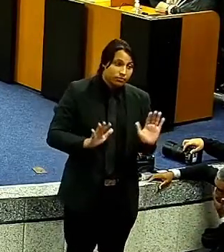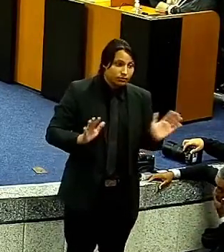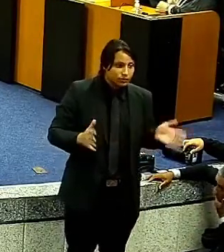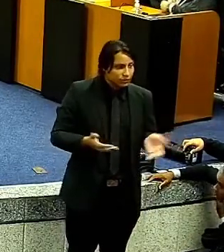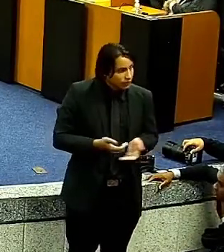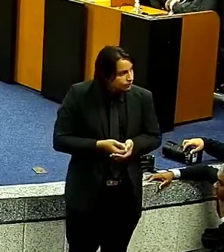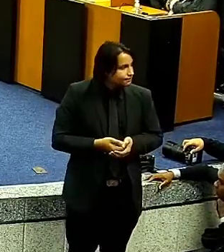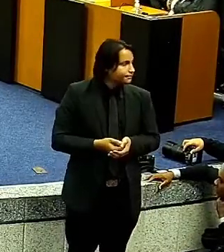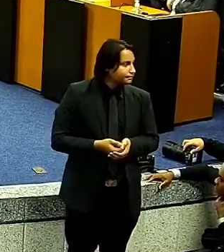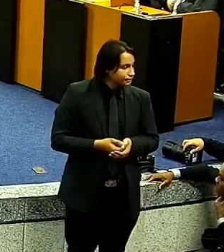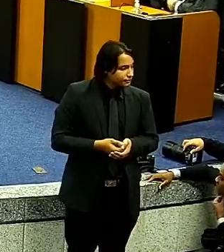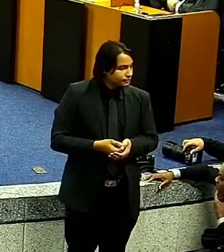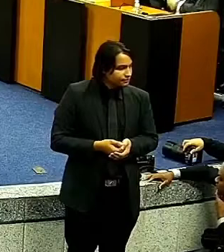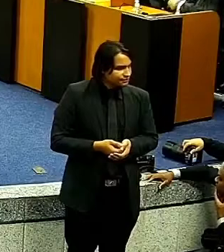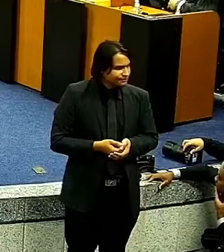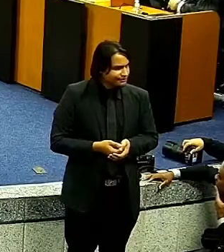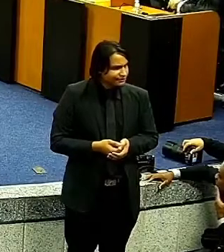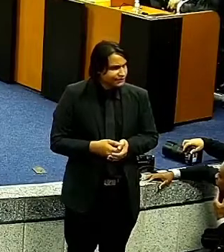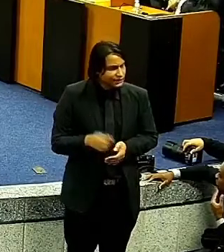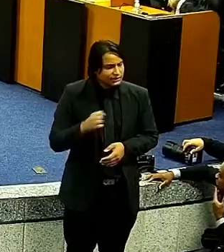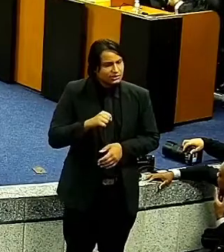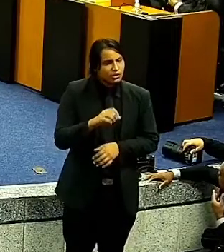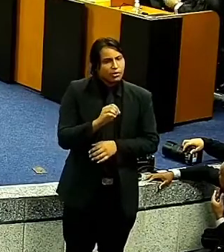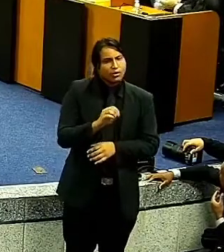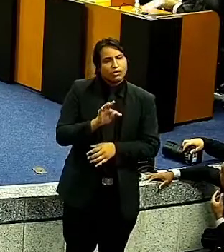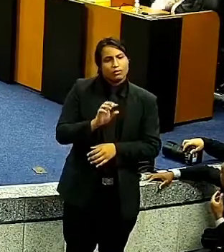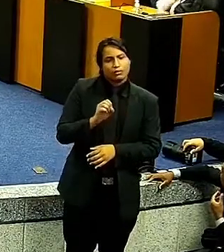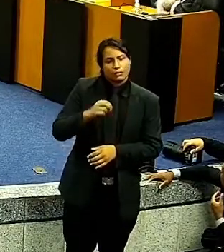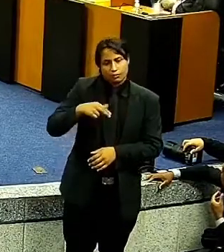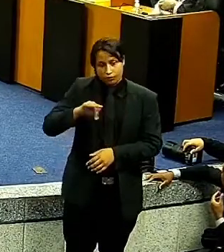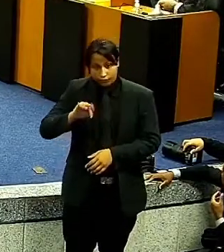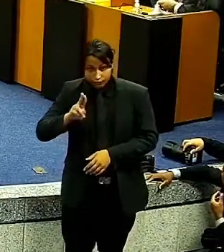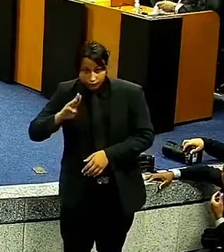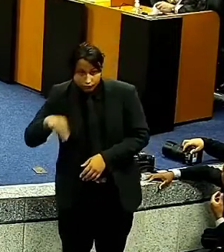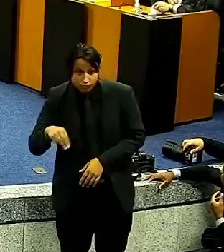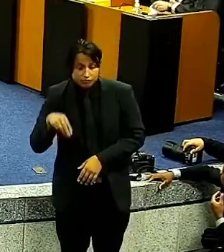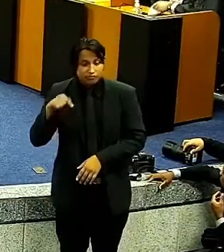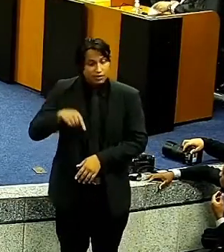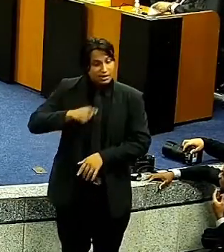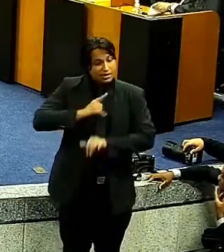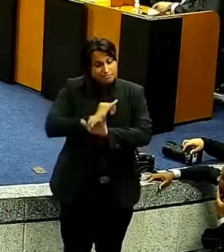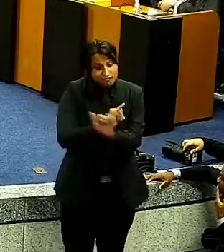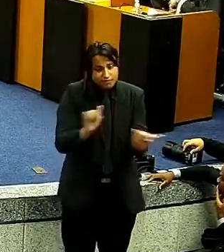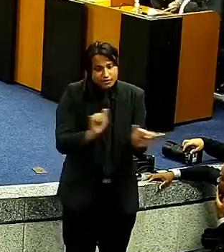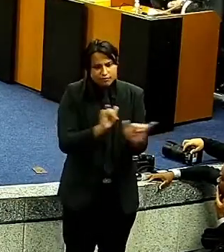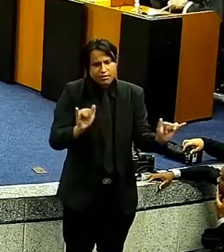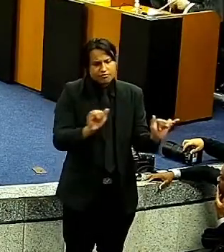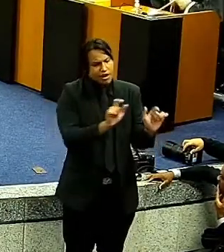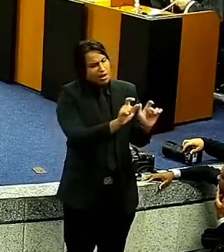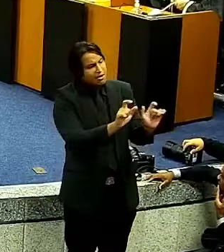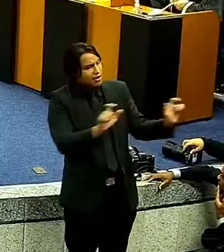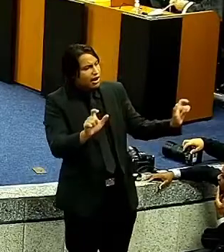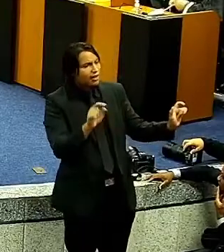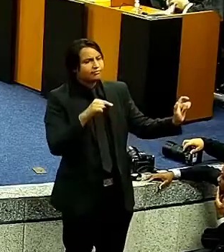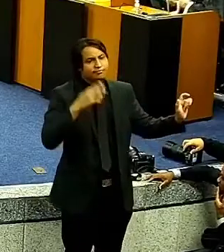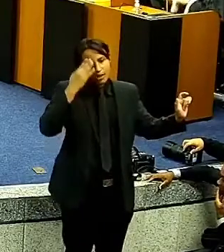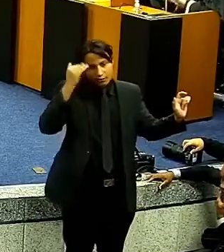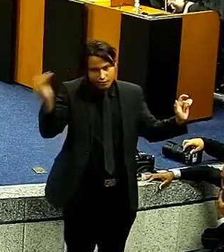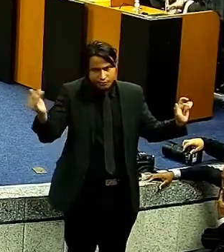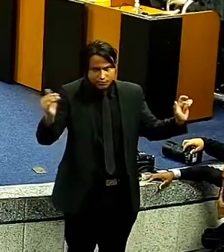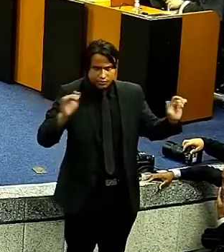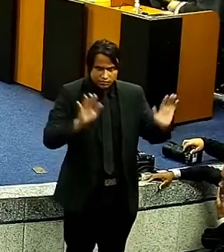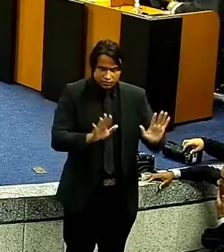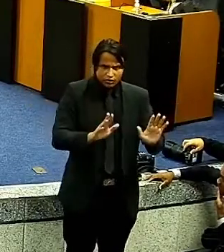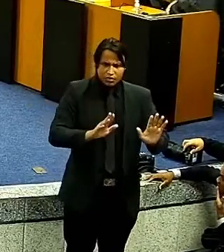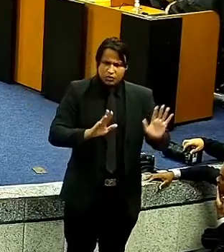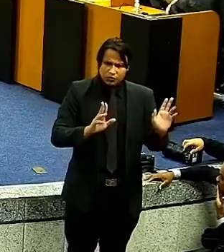eh ot bismar sempre falava de uma frase bem eh emblemática nunca se